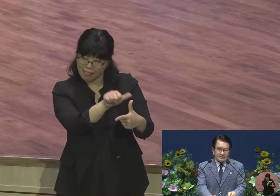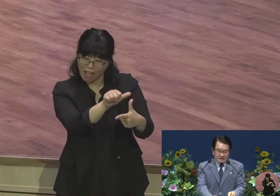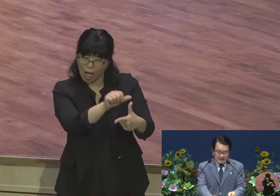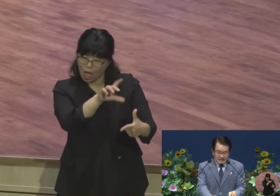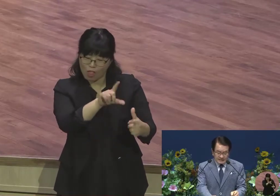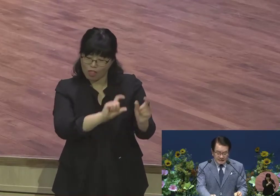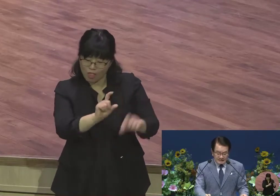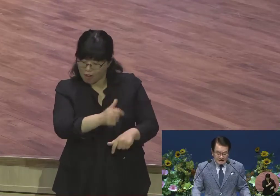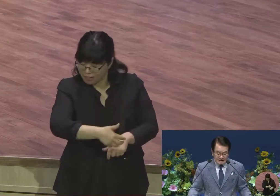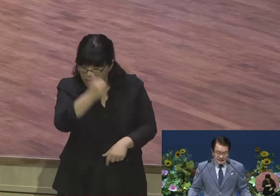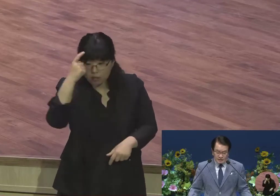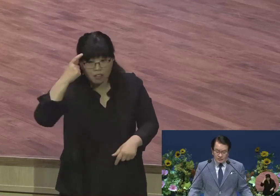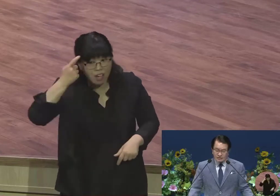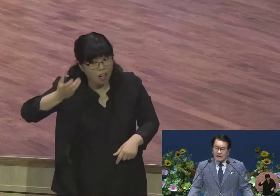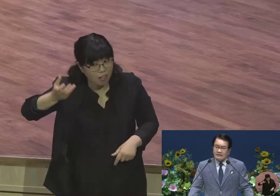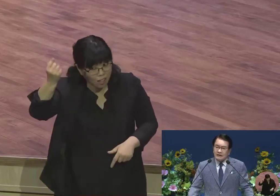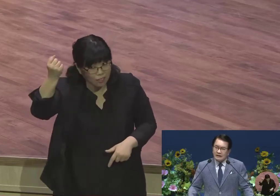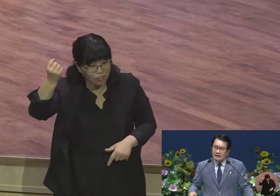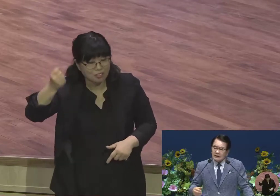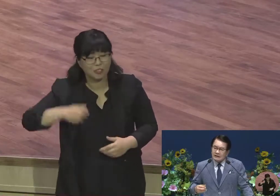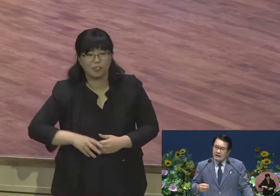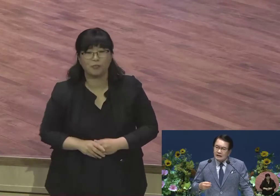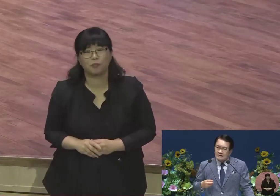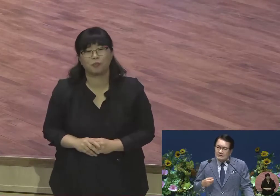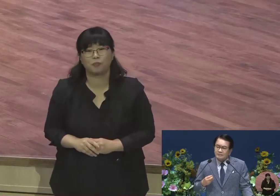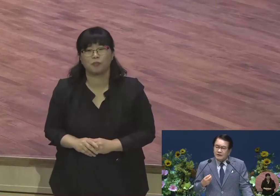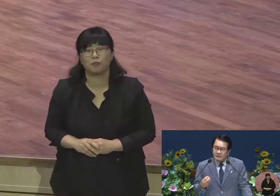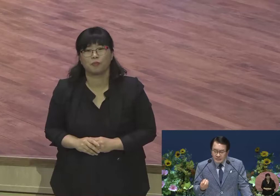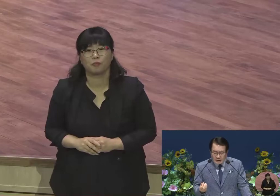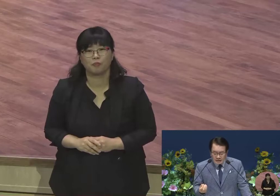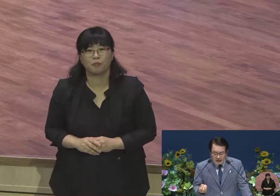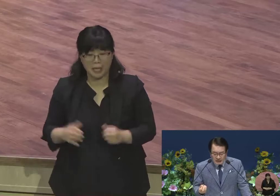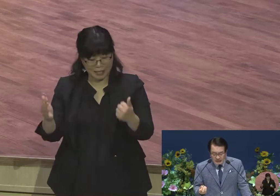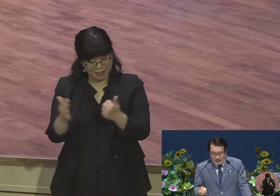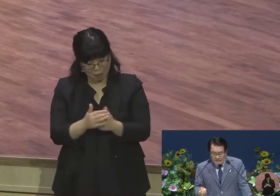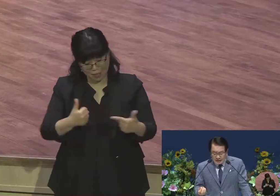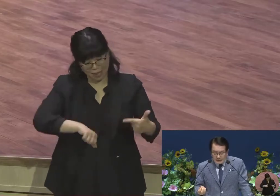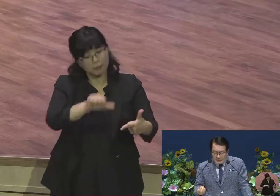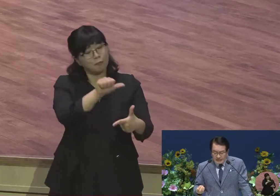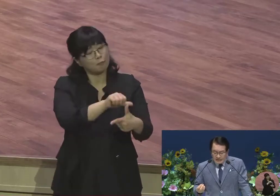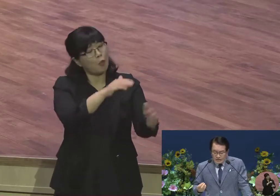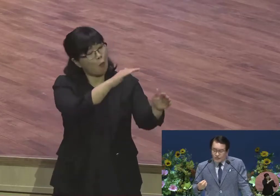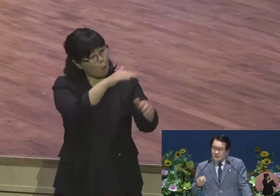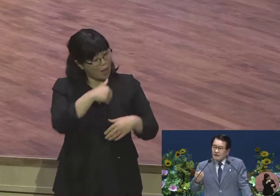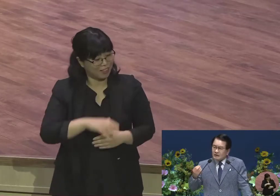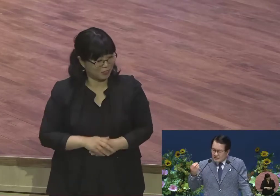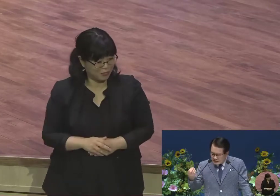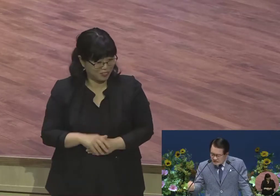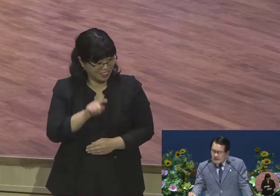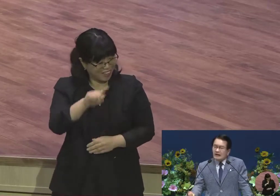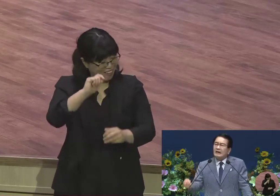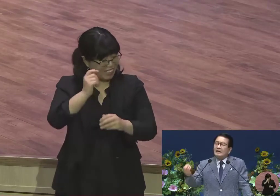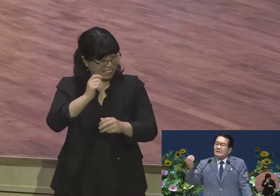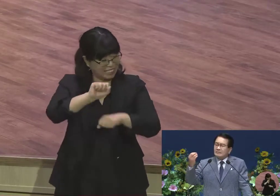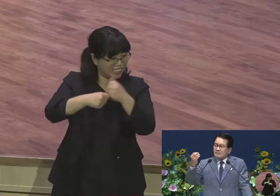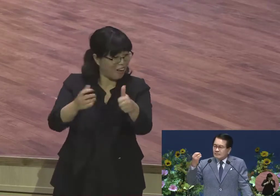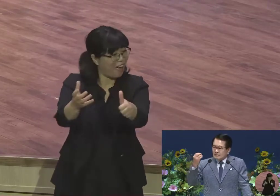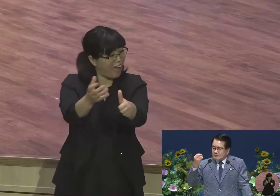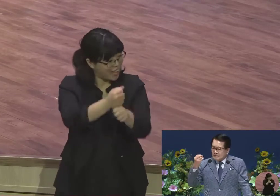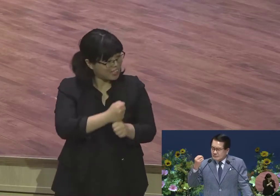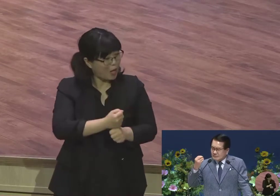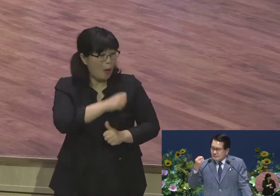에스한테 자신에게 또 사냥을 해서 별미를 그렇게 만들어 주면 그것을 내가